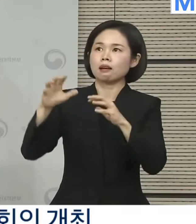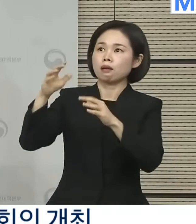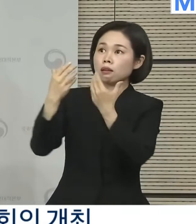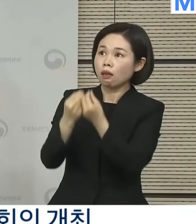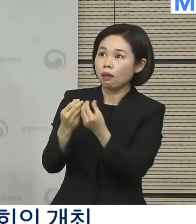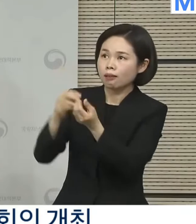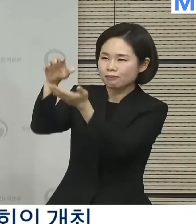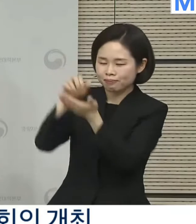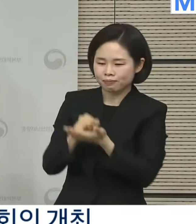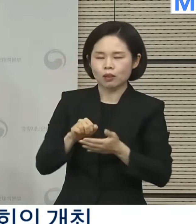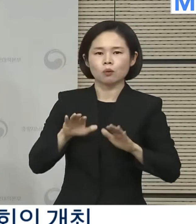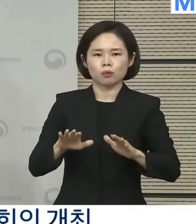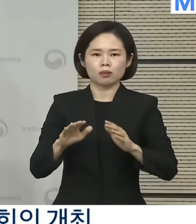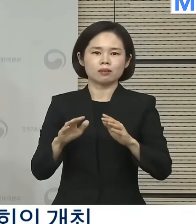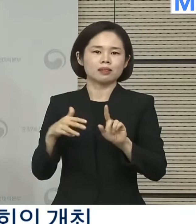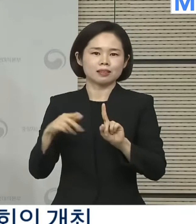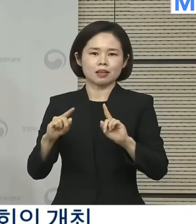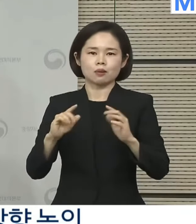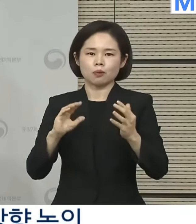논의하였습니다.